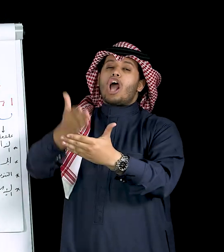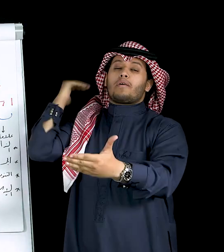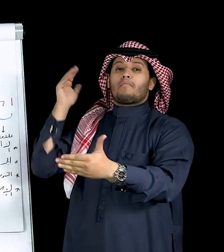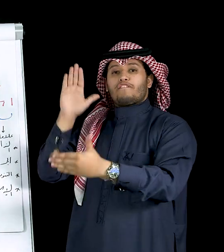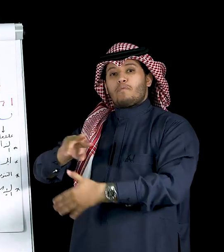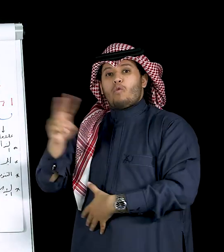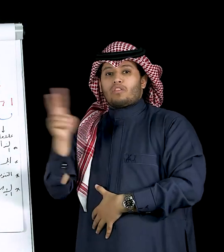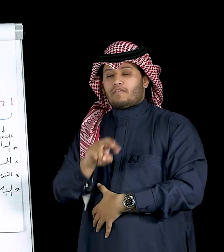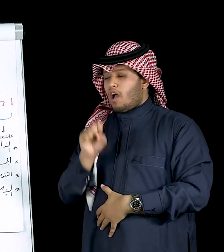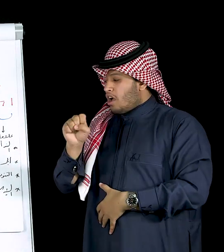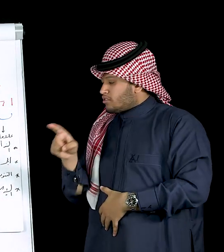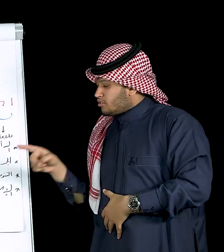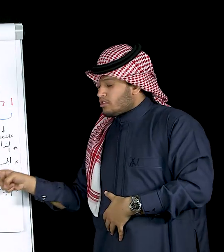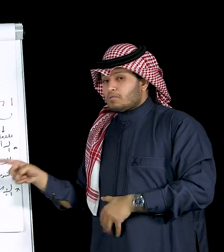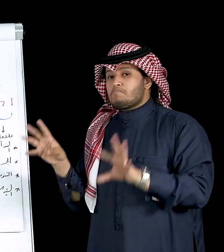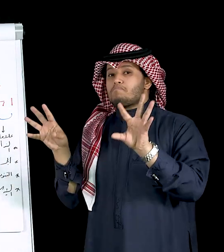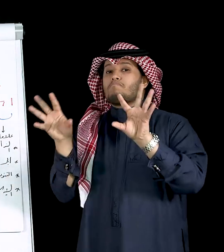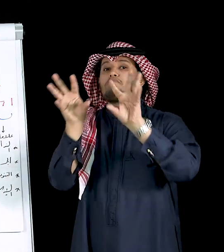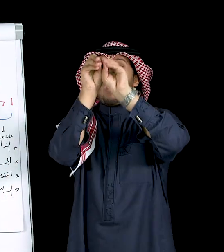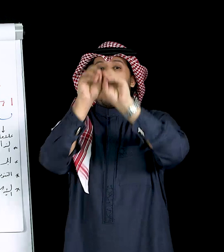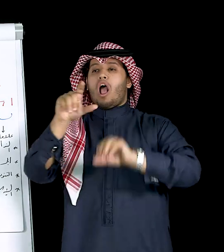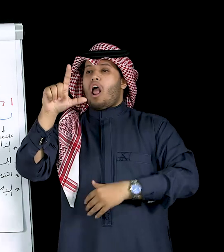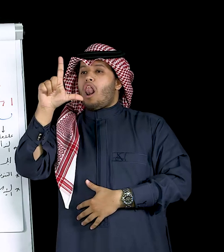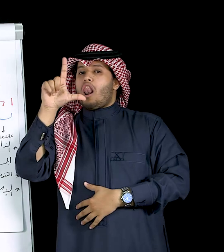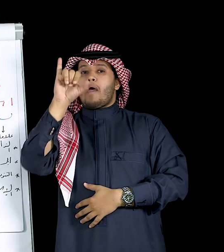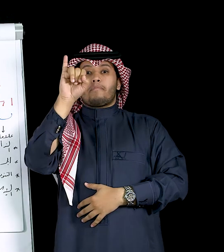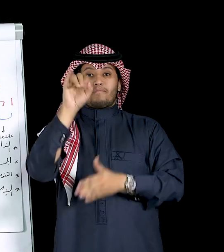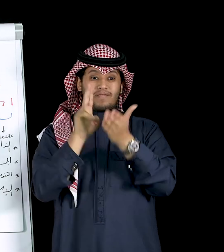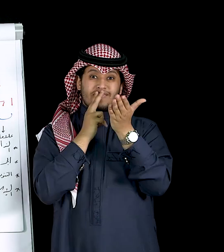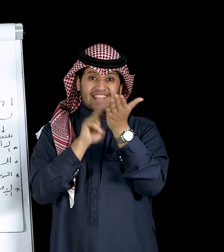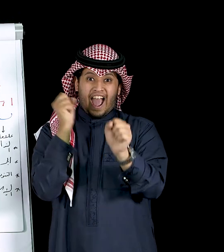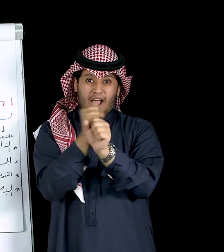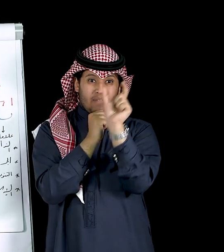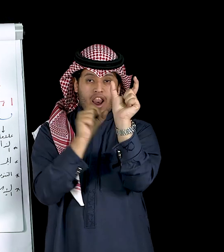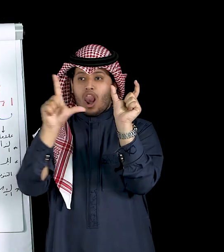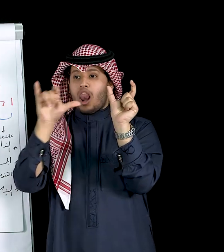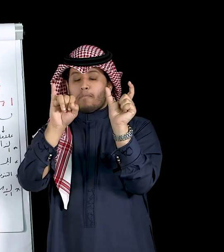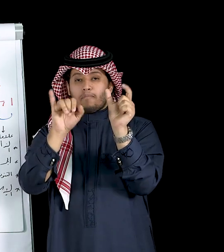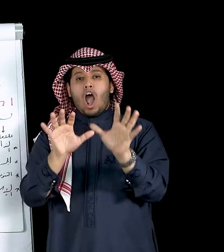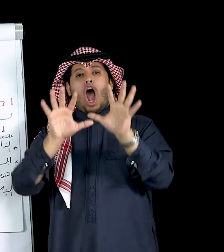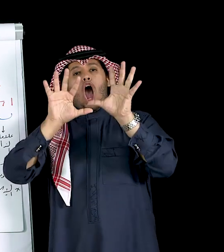علاماته دخول لم، وأيضا قبول السين،